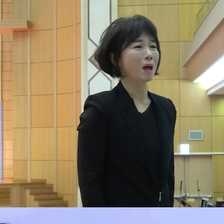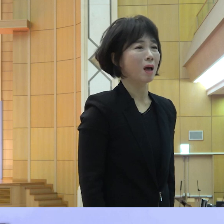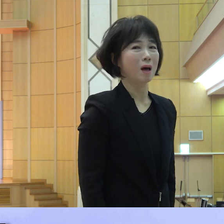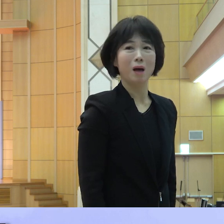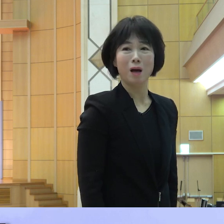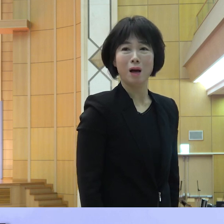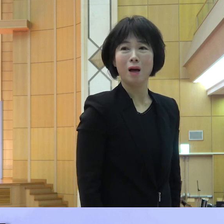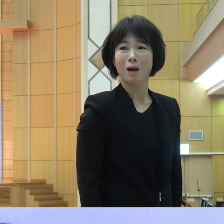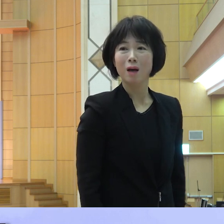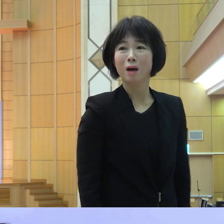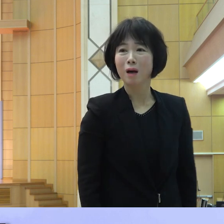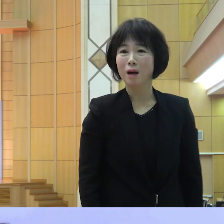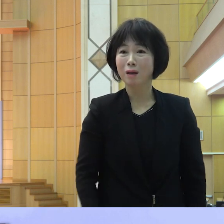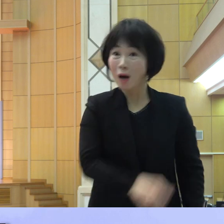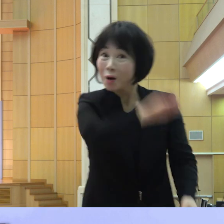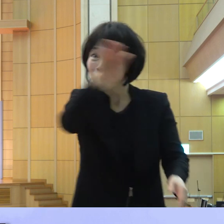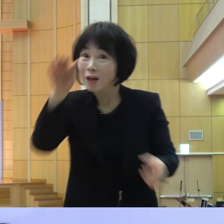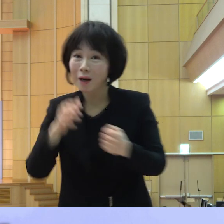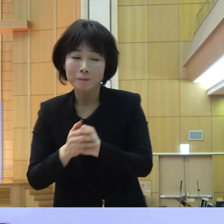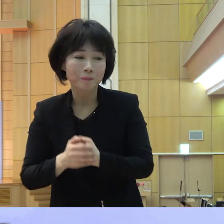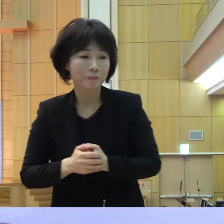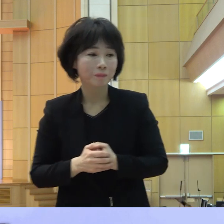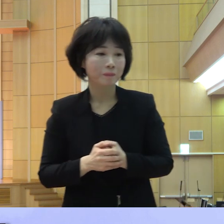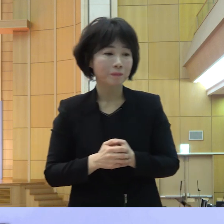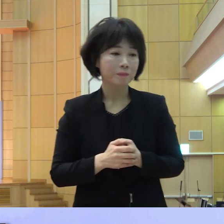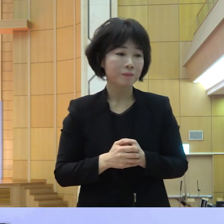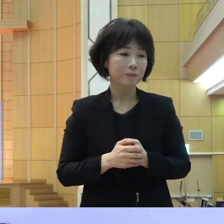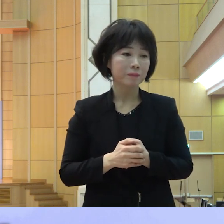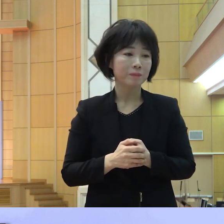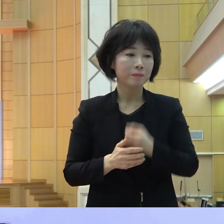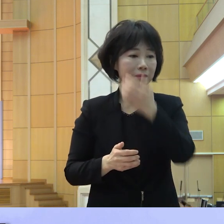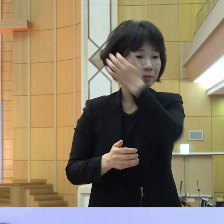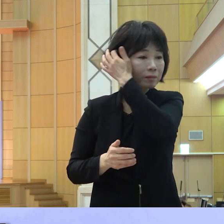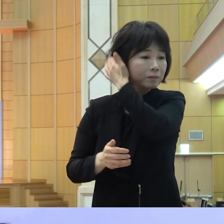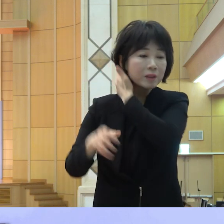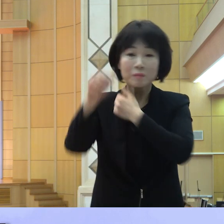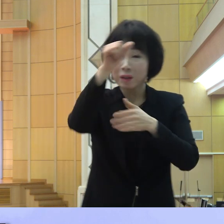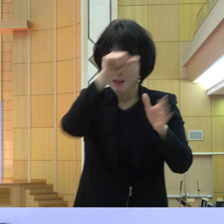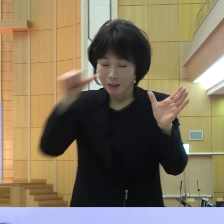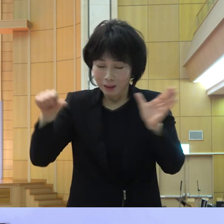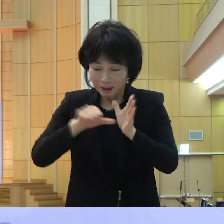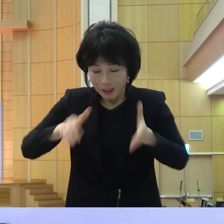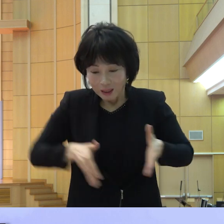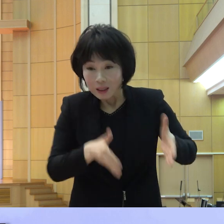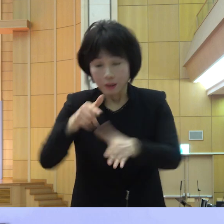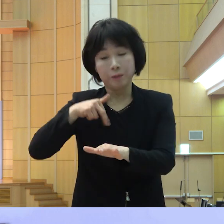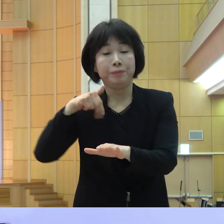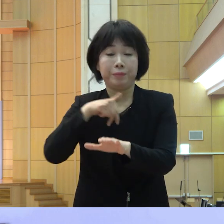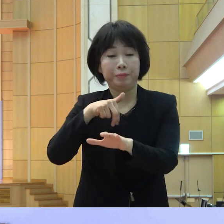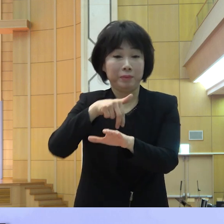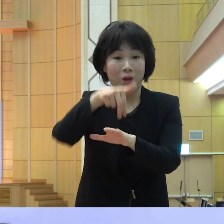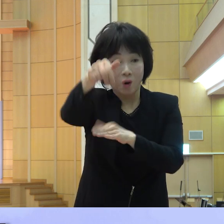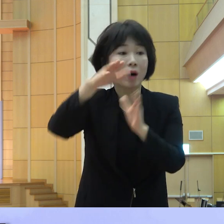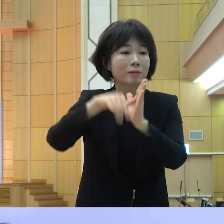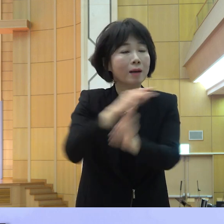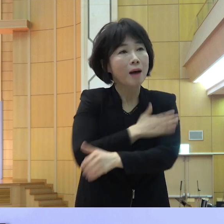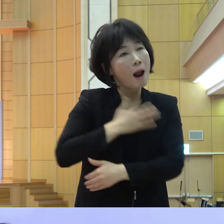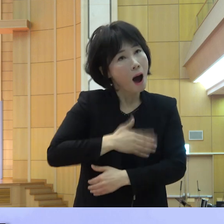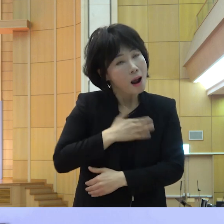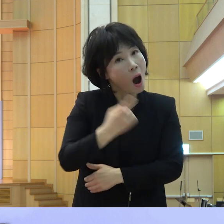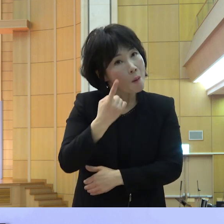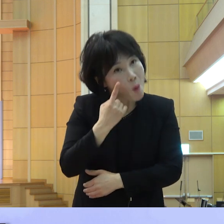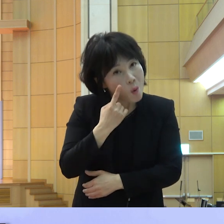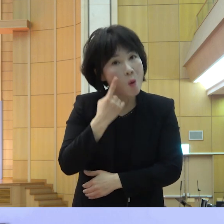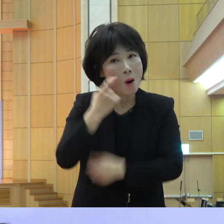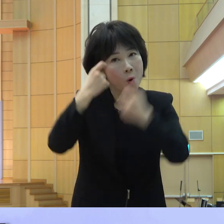여러 가지 길이 있는데, 아니 우리가 그냥 길을 걸어간다 하더라도 아는 길도 물어가라는 말이 있어요. 내가 안다